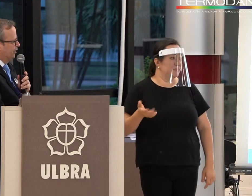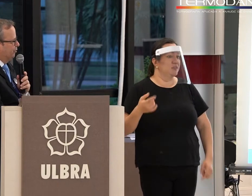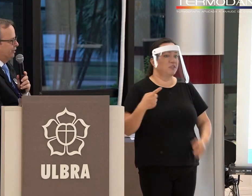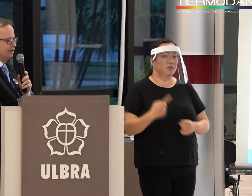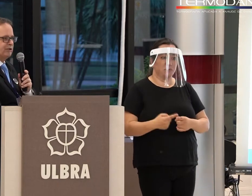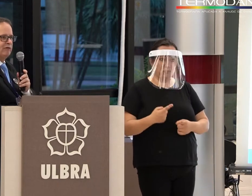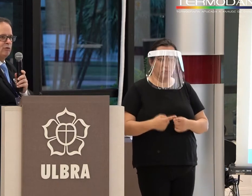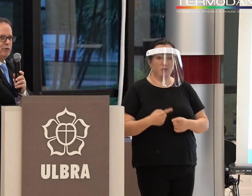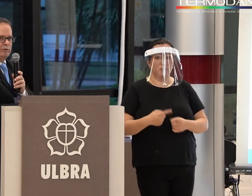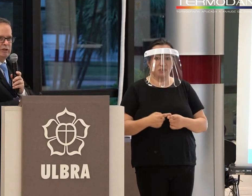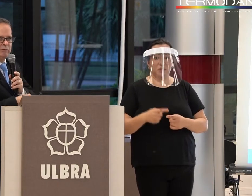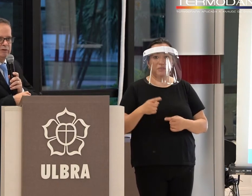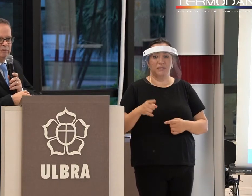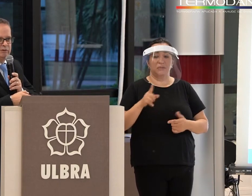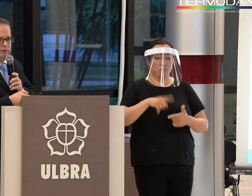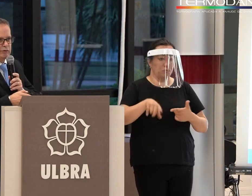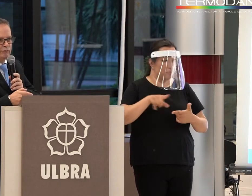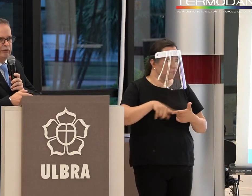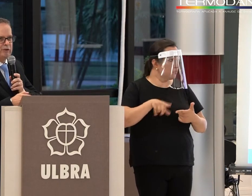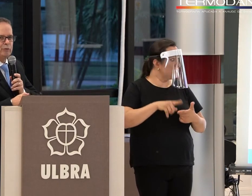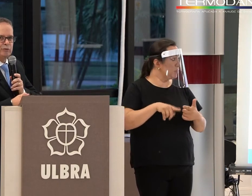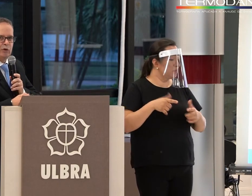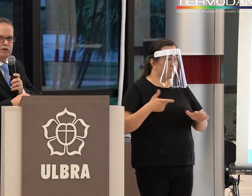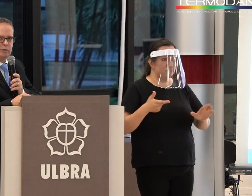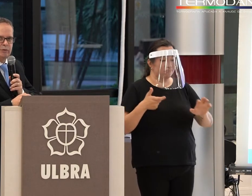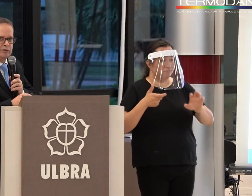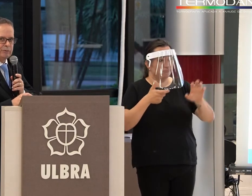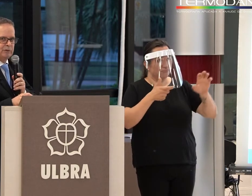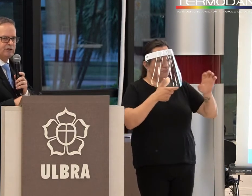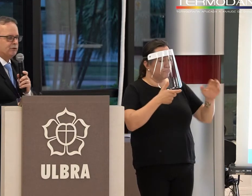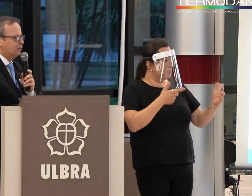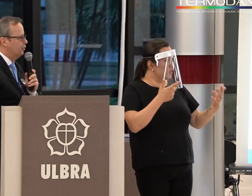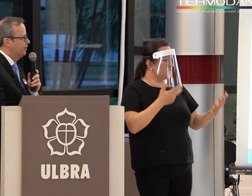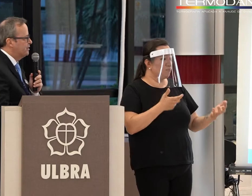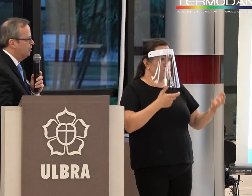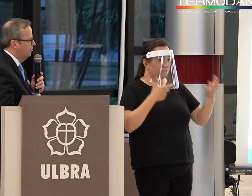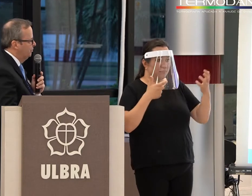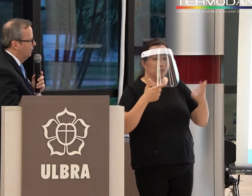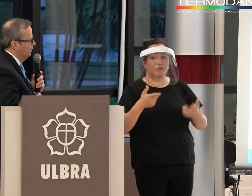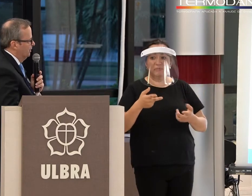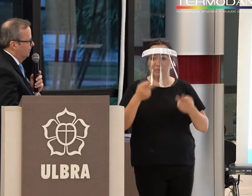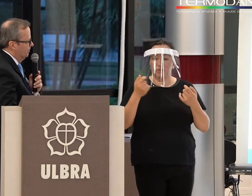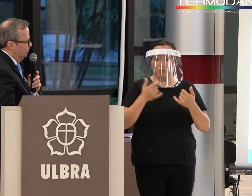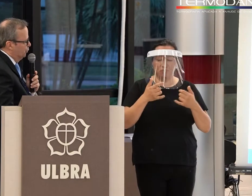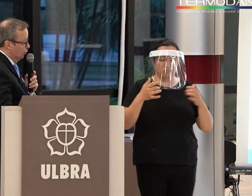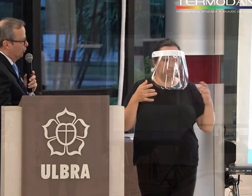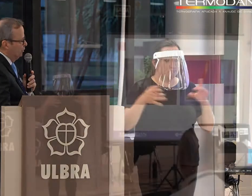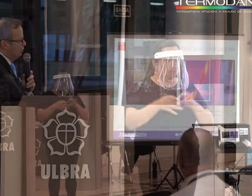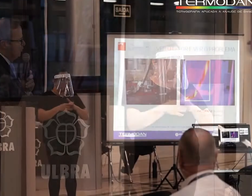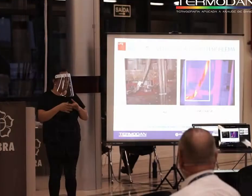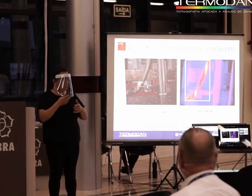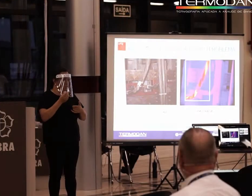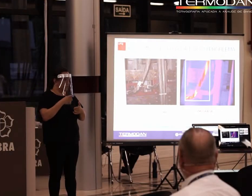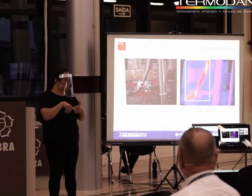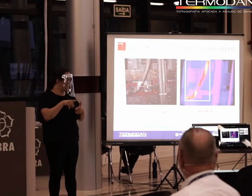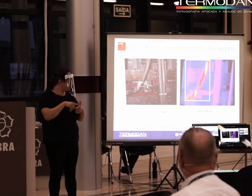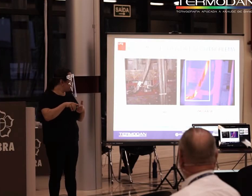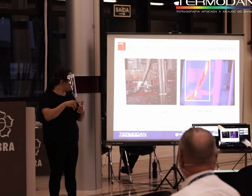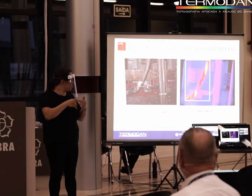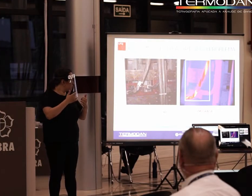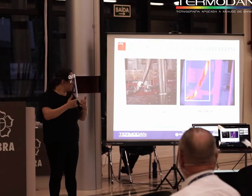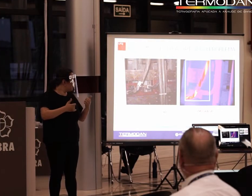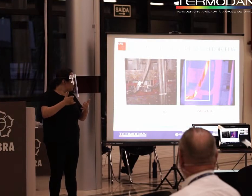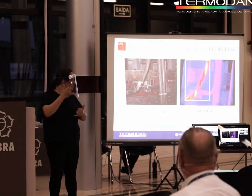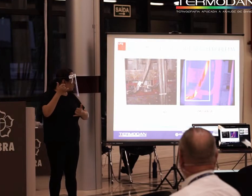Porque realmente estava com problema. Nós vamos ver que os maiores problemas, questão de conexão, muito problema de conexão frouxa,